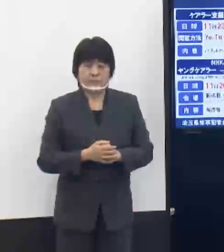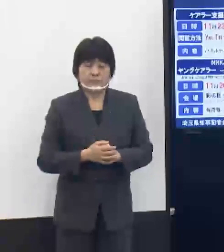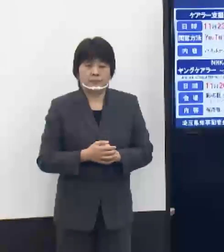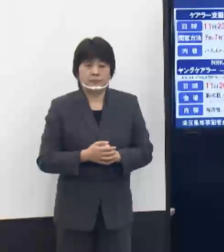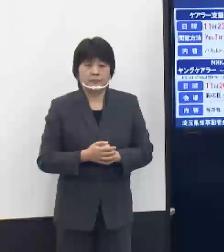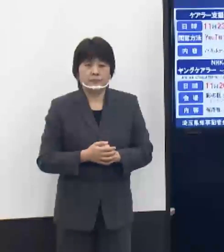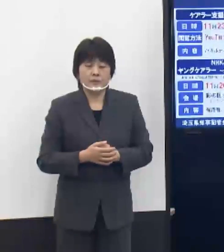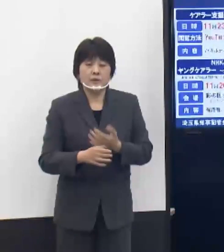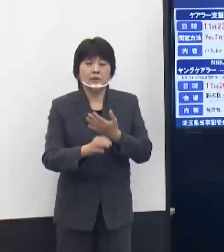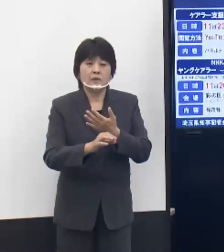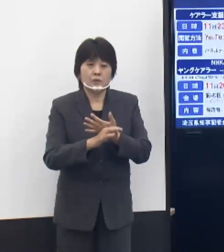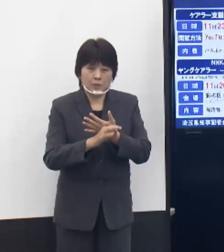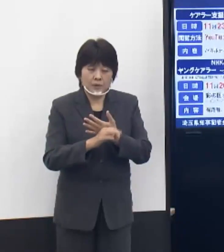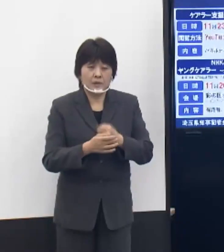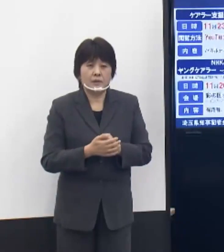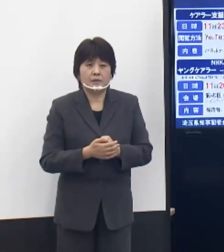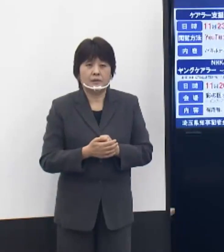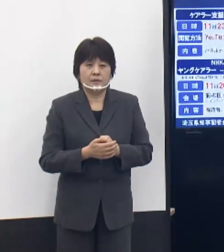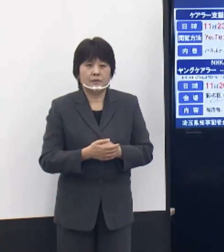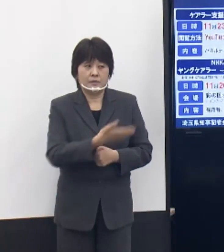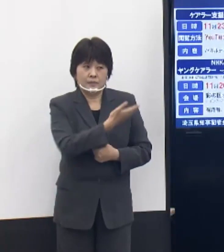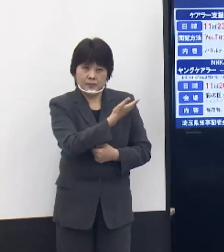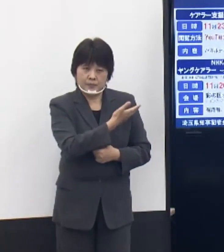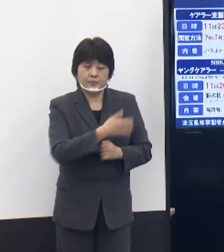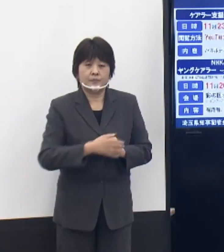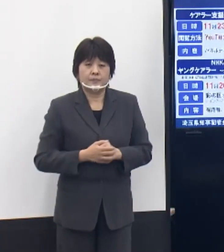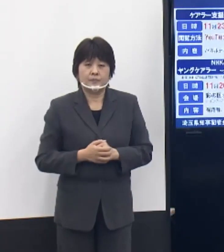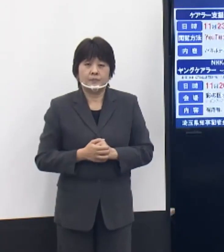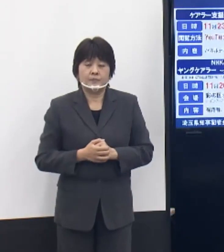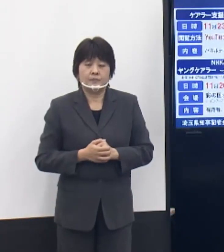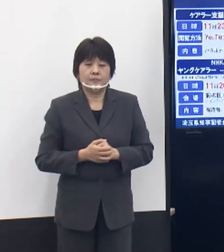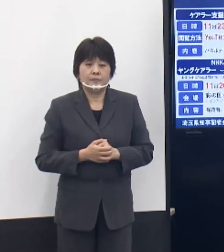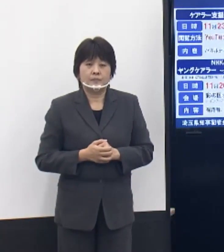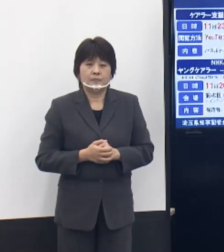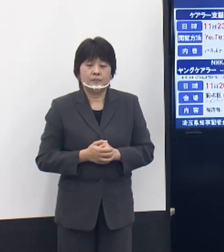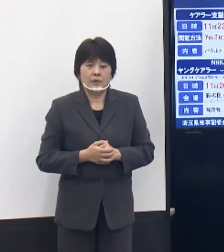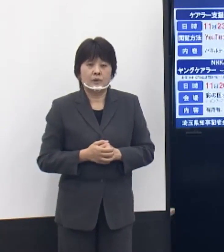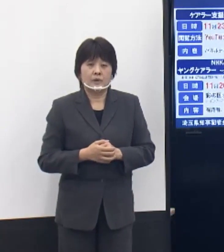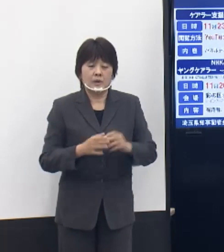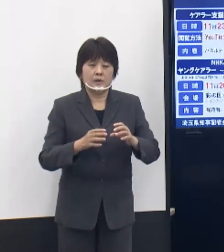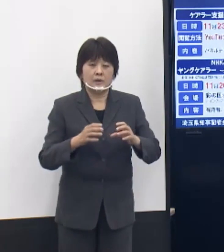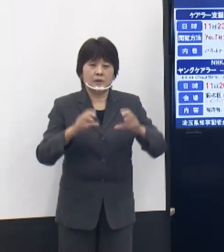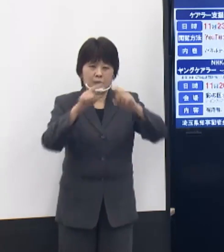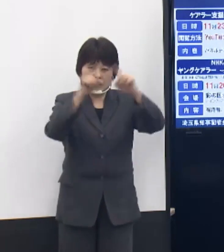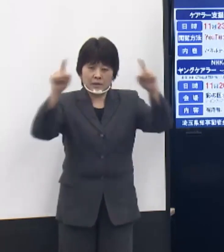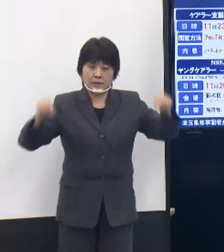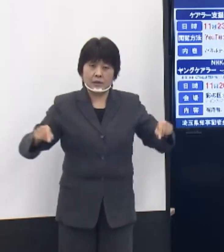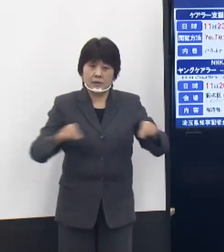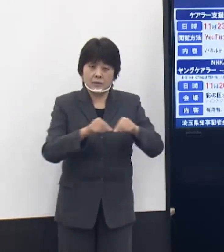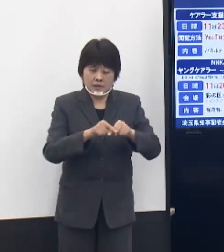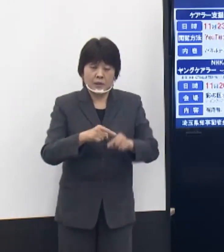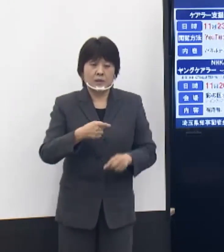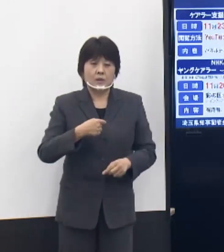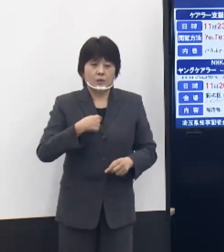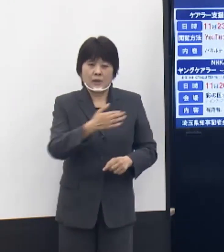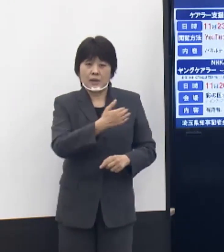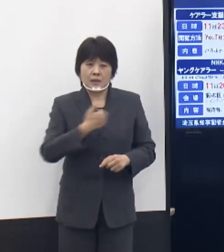ばここにございますけれども、この真ん中の四角にあるように、私た